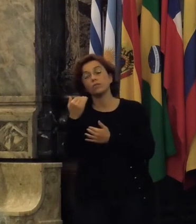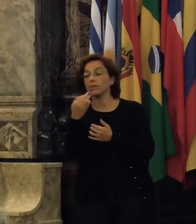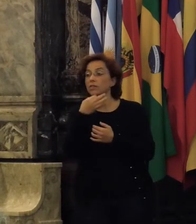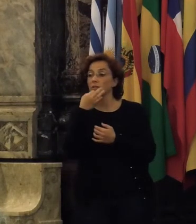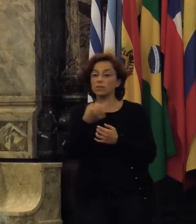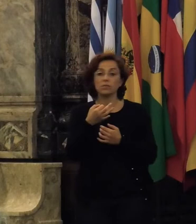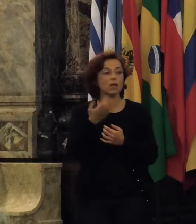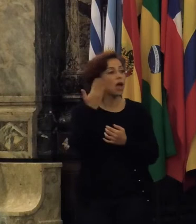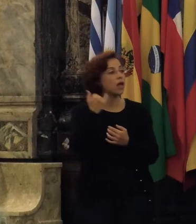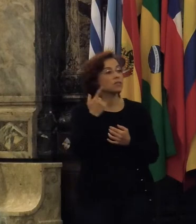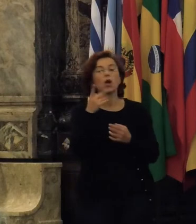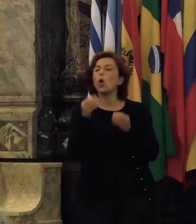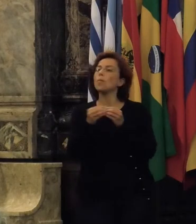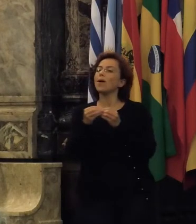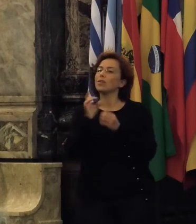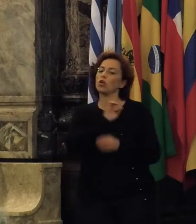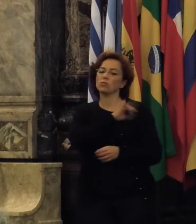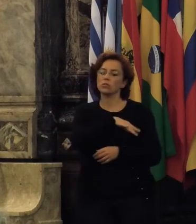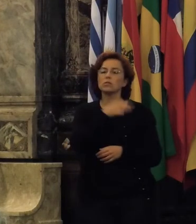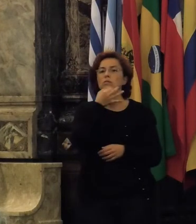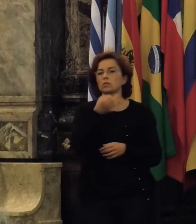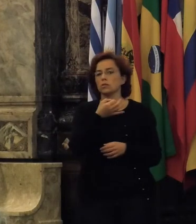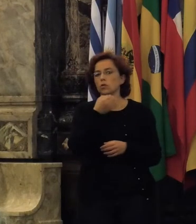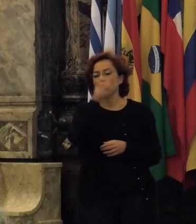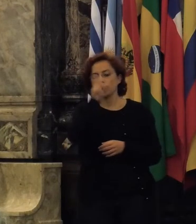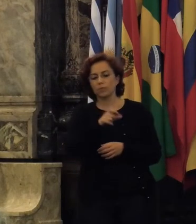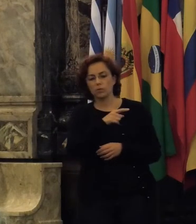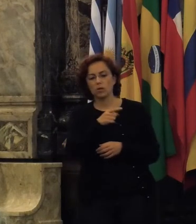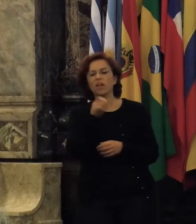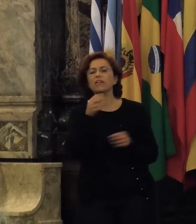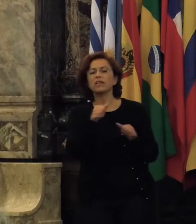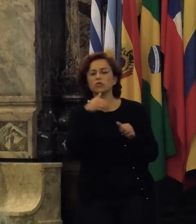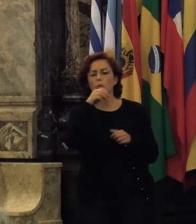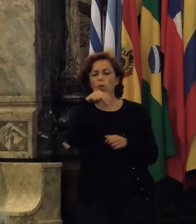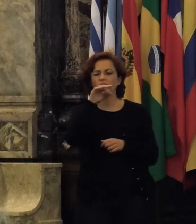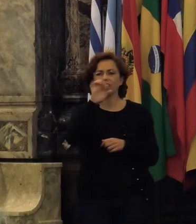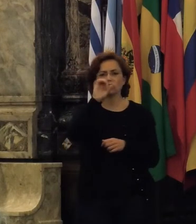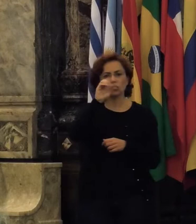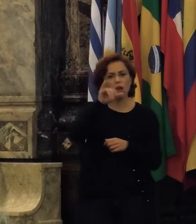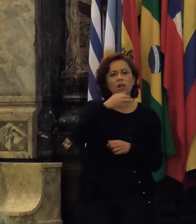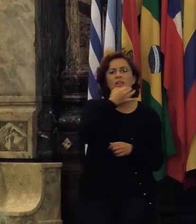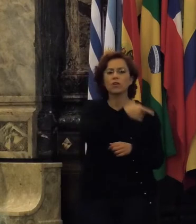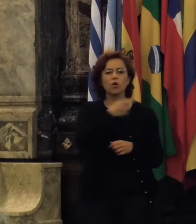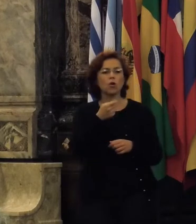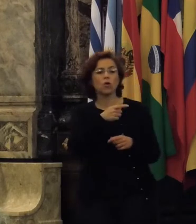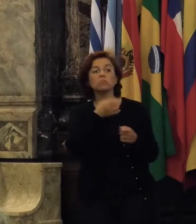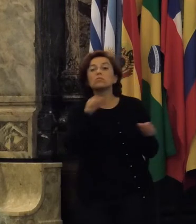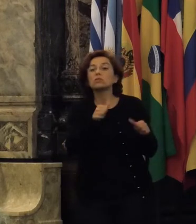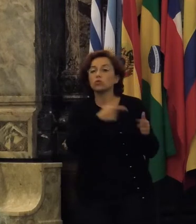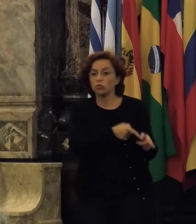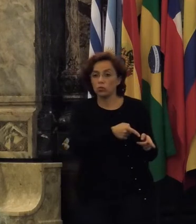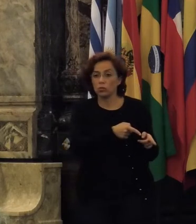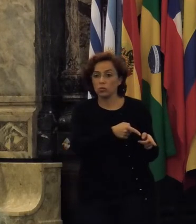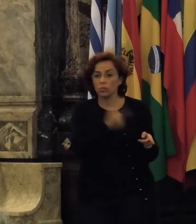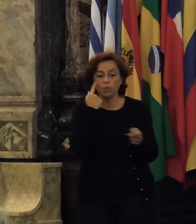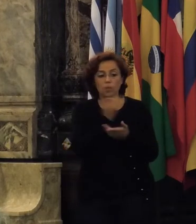Montessori, por ejemplo, ¿no? El colega chileno hablaba de Montessori. ¿Y qué hizo Montessori? sino poner en valor eso,